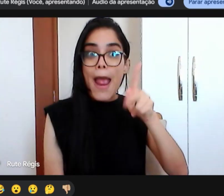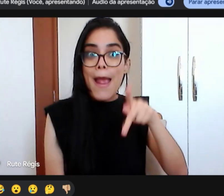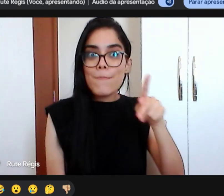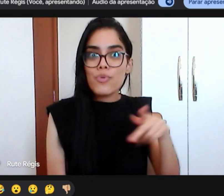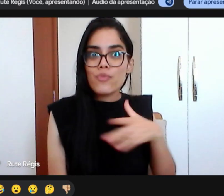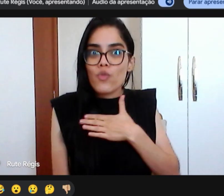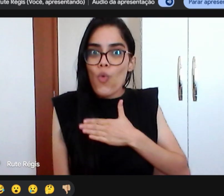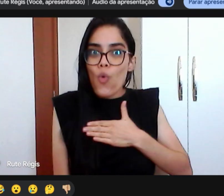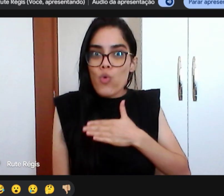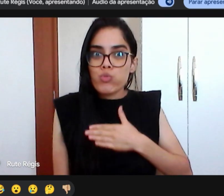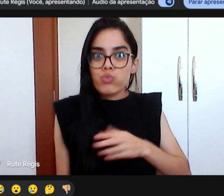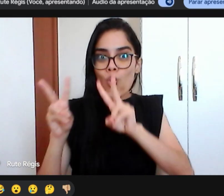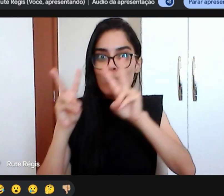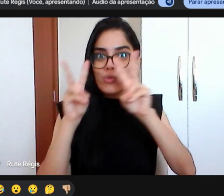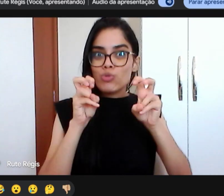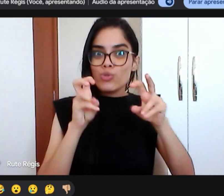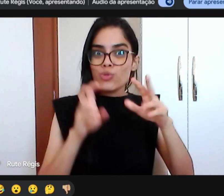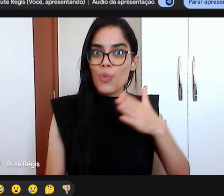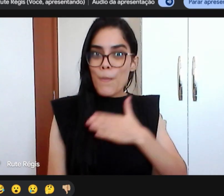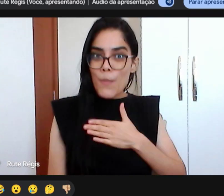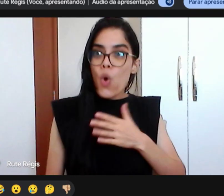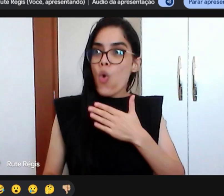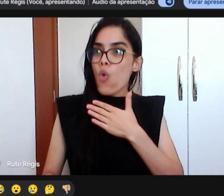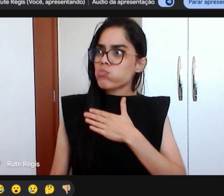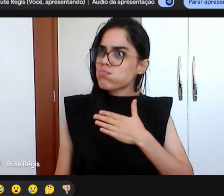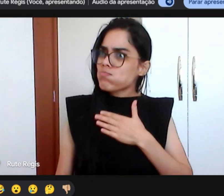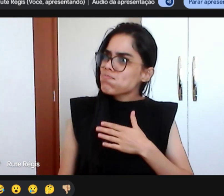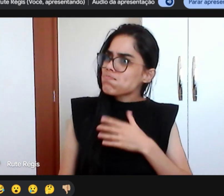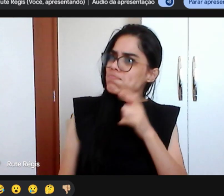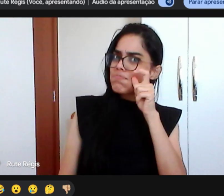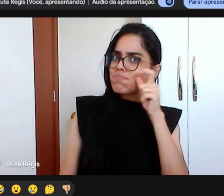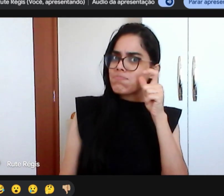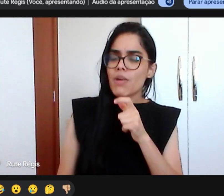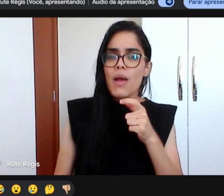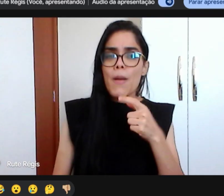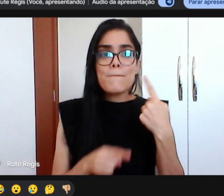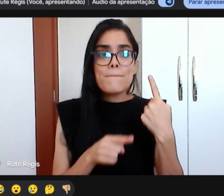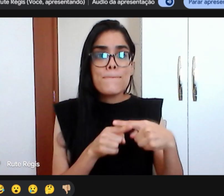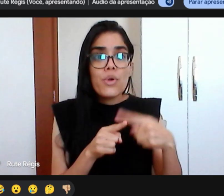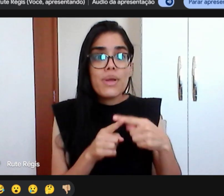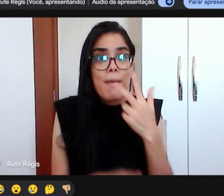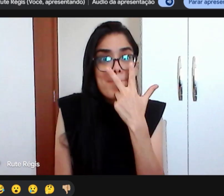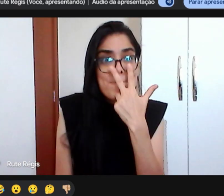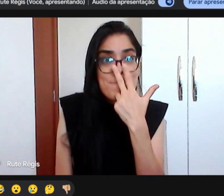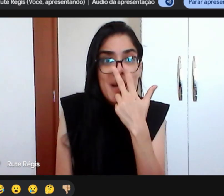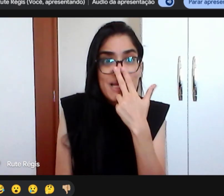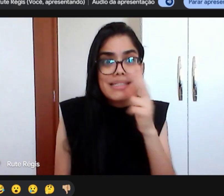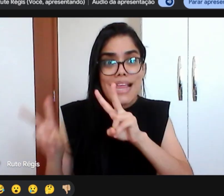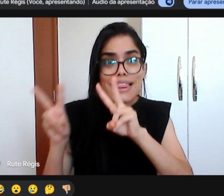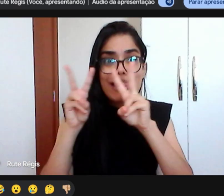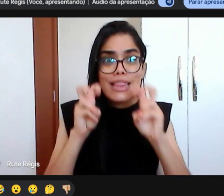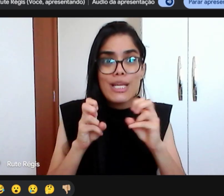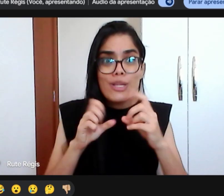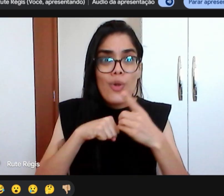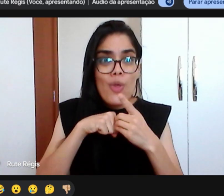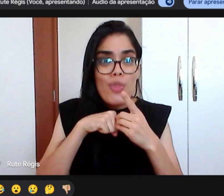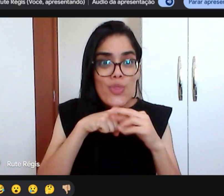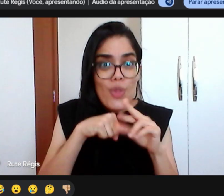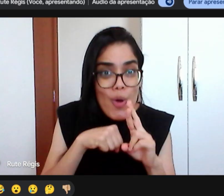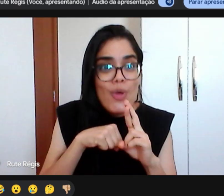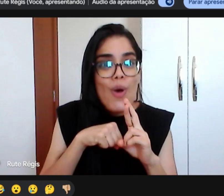apresentei meu projeto de mestrado, a professora gostou do título e pensou que era um título